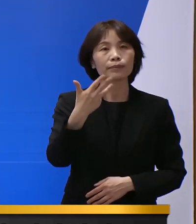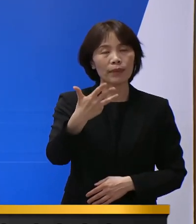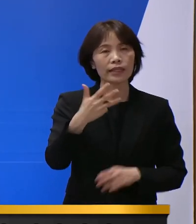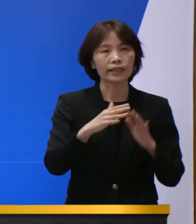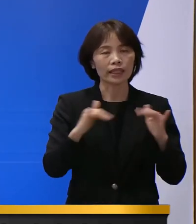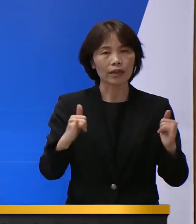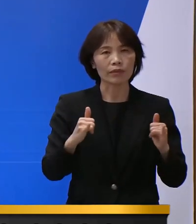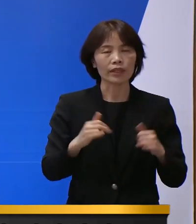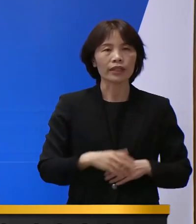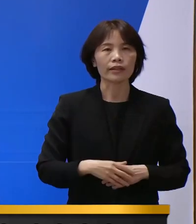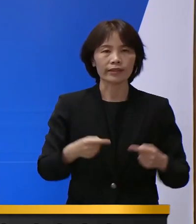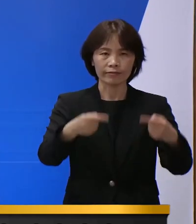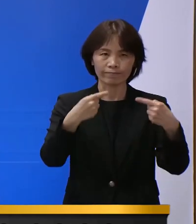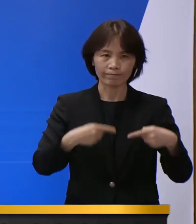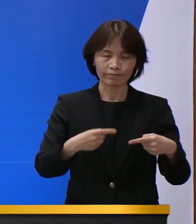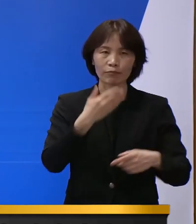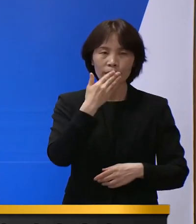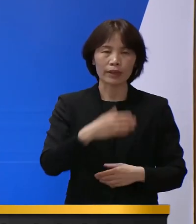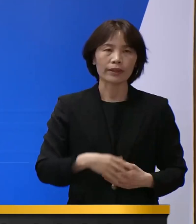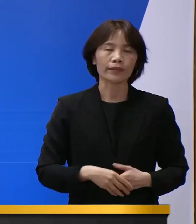5,888명이 4차 접종에 참여했습니다.